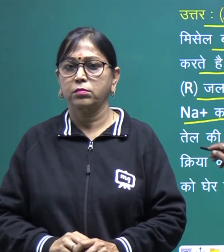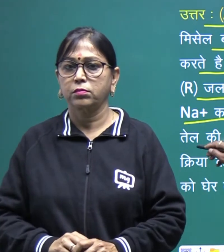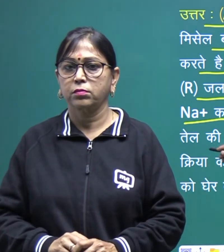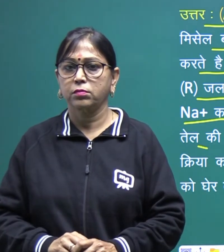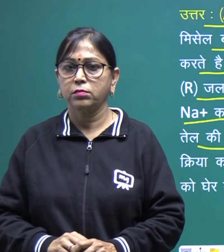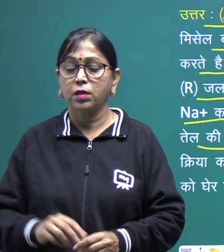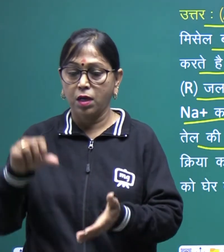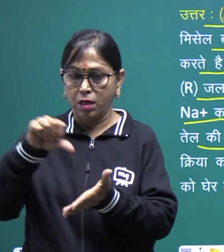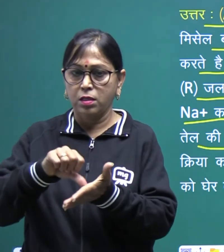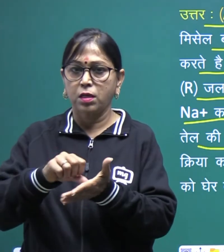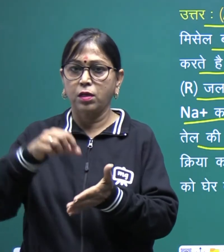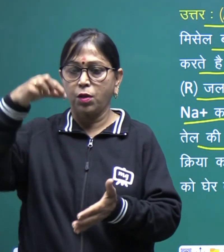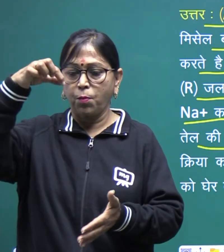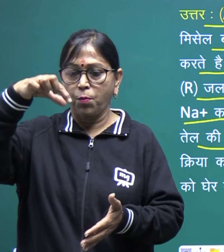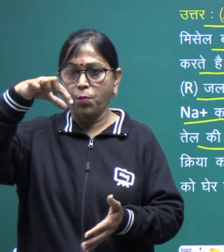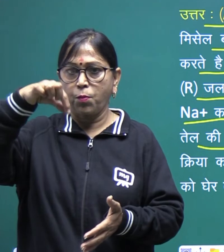तेल की बूंद